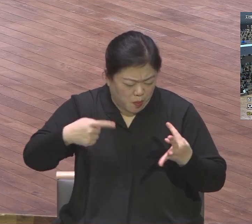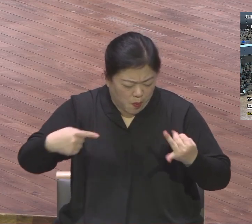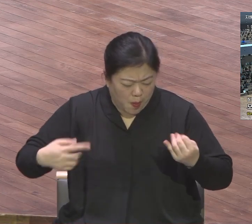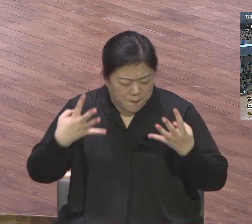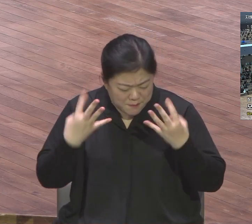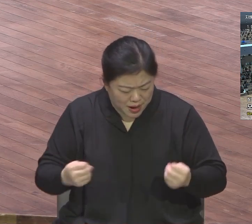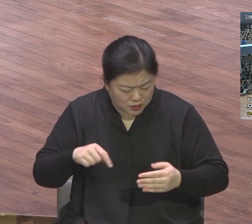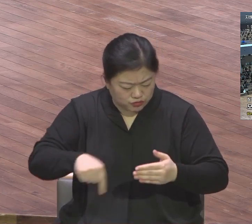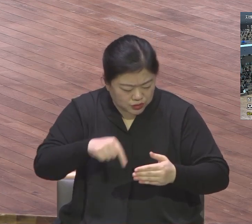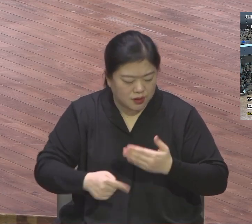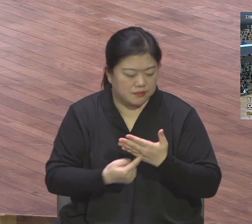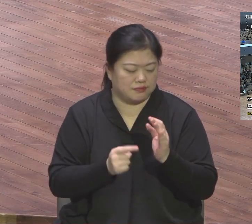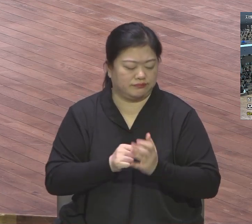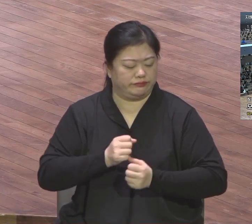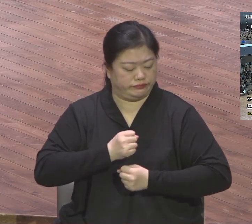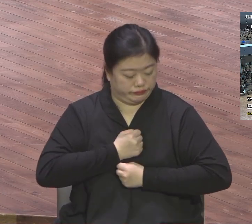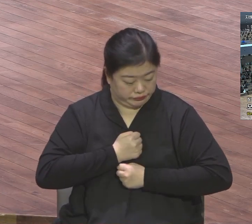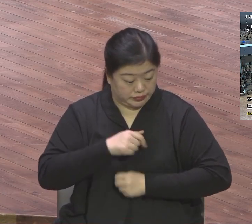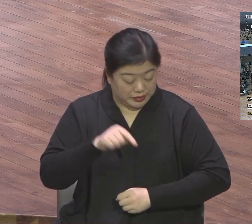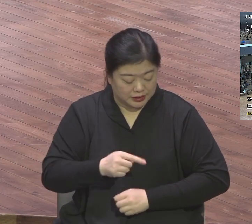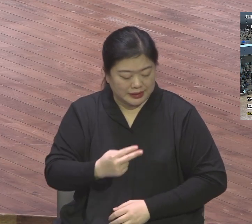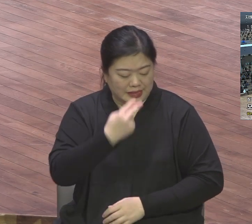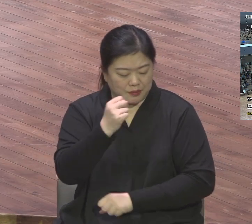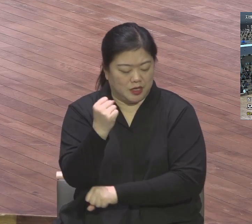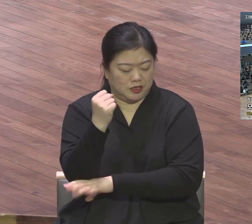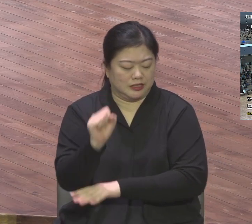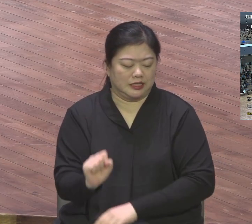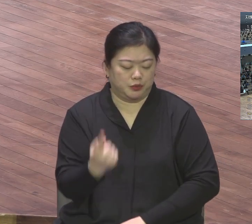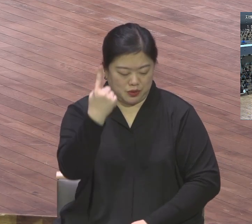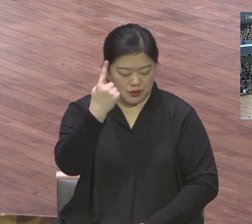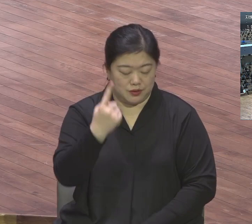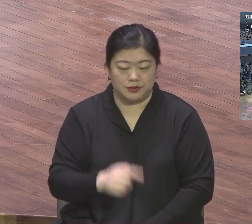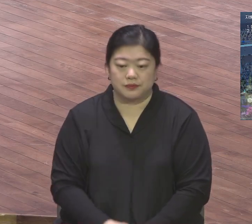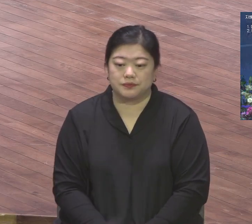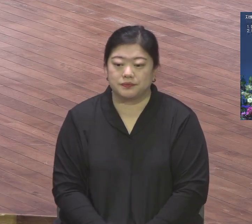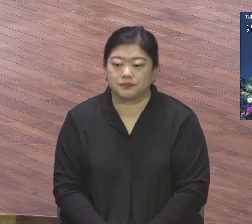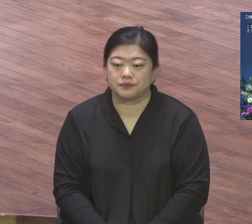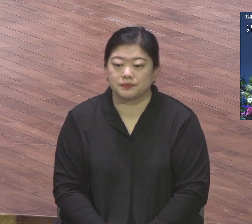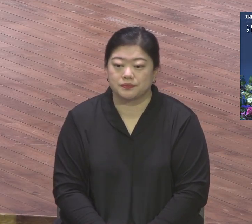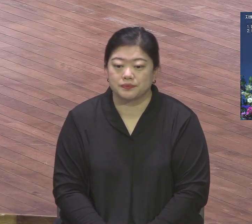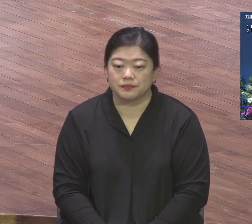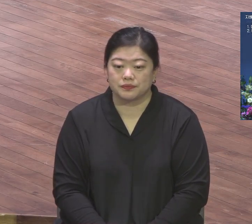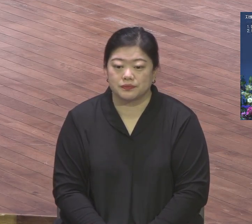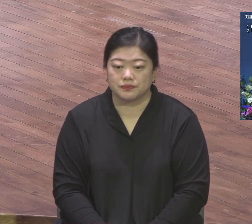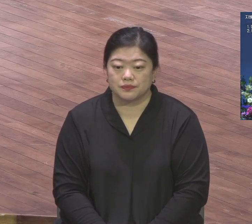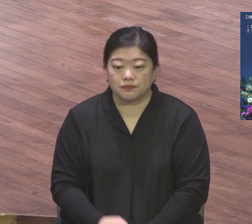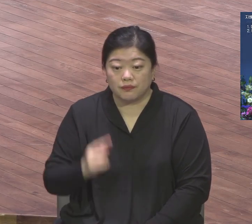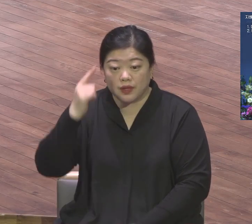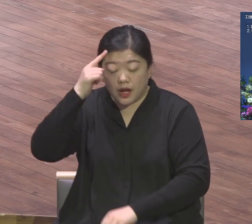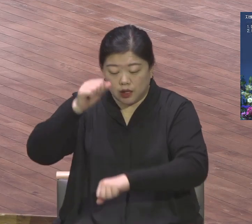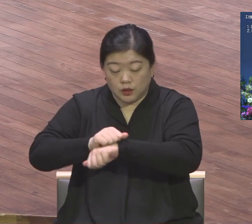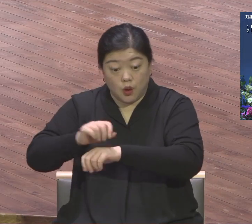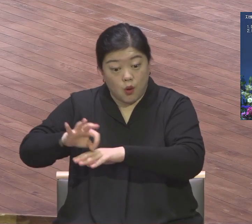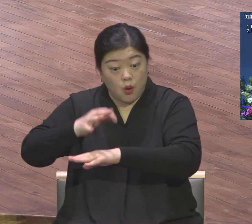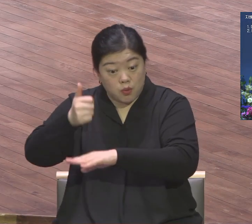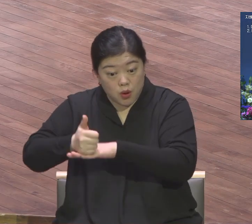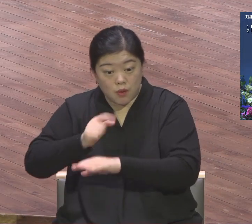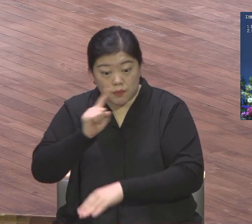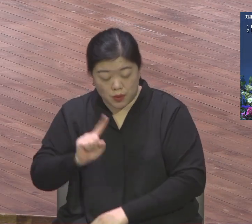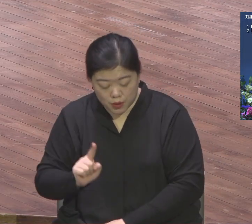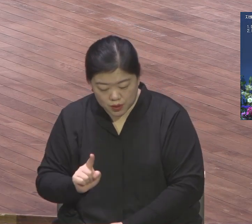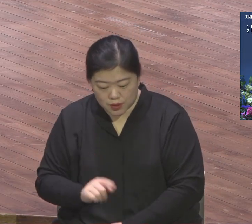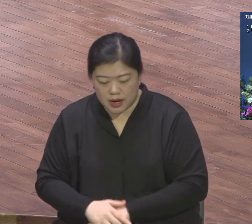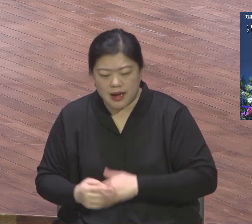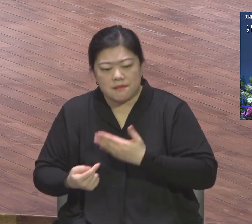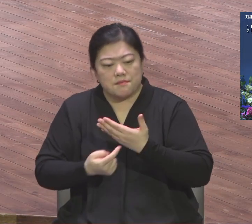지키라. 생명의 근원이 이에서 남이니라. 솔로몬은요 다른 모든 것을 지키는 것보다 마음 지키는